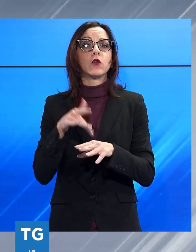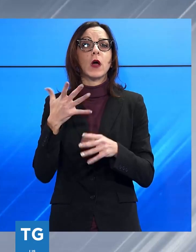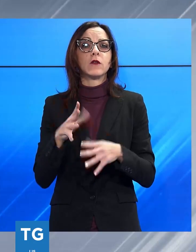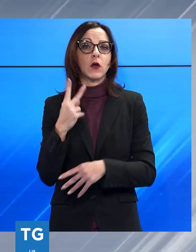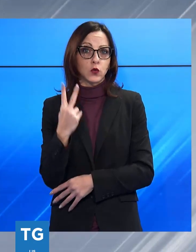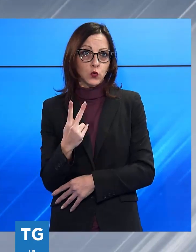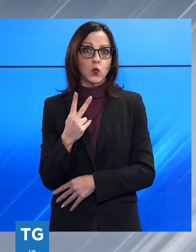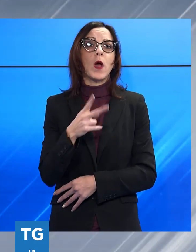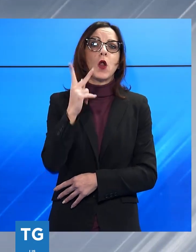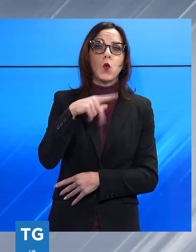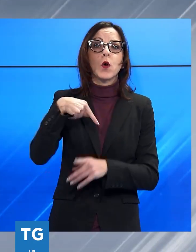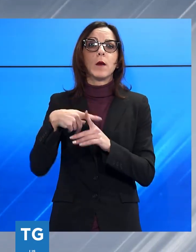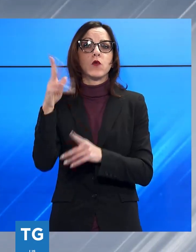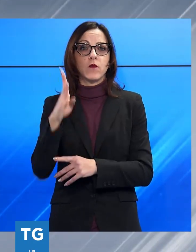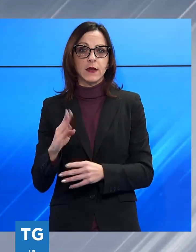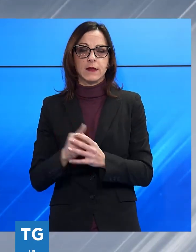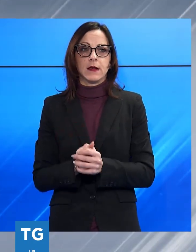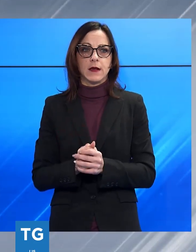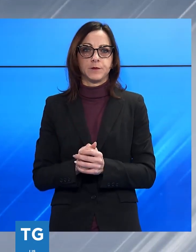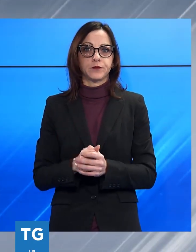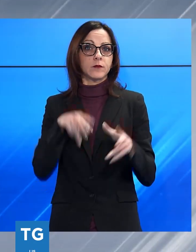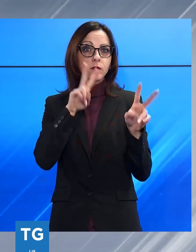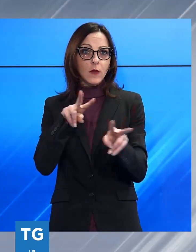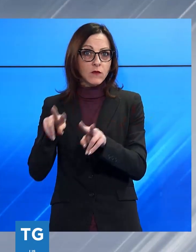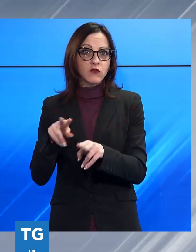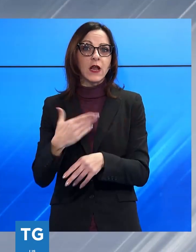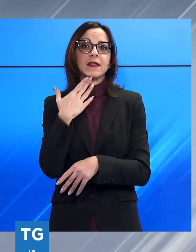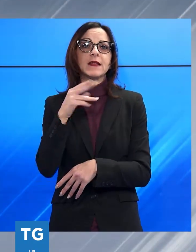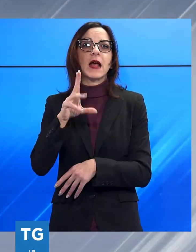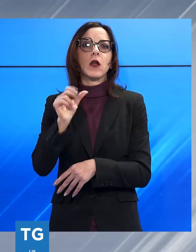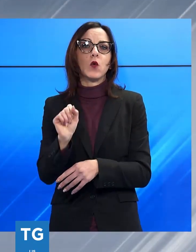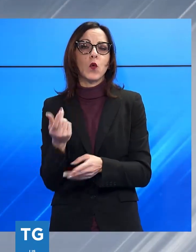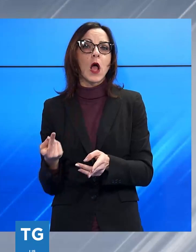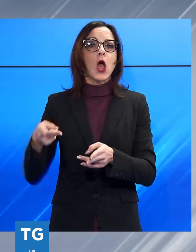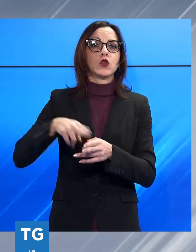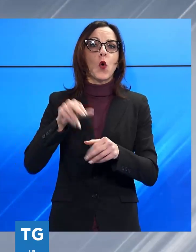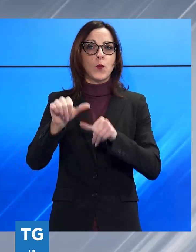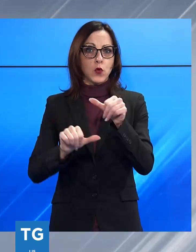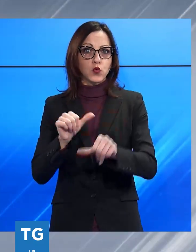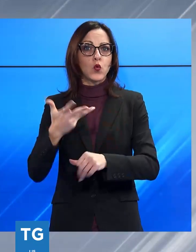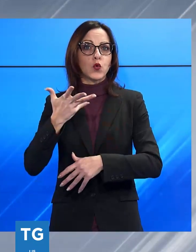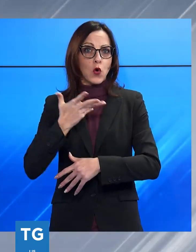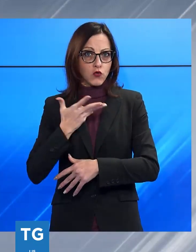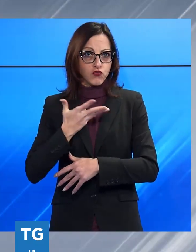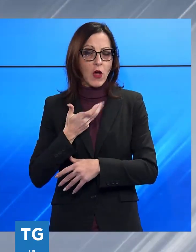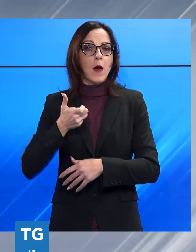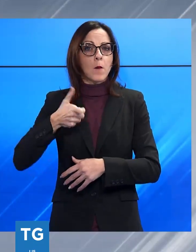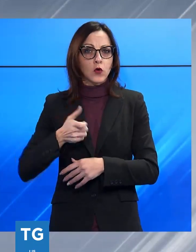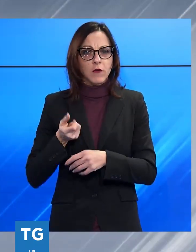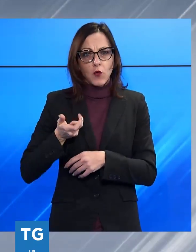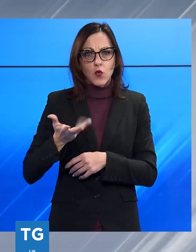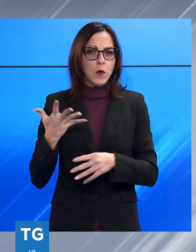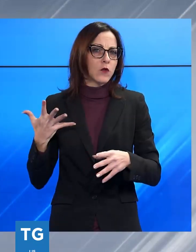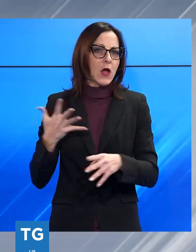Raddoppia la vigilanza al San Luca il questore annunciato il raddoppio del turno Al posto fisso dell'ospedale dopo i numerosi episodi di